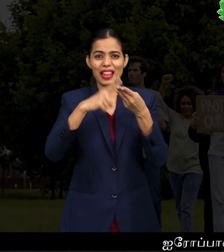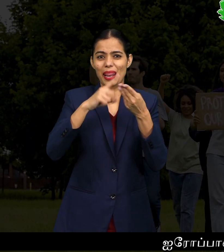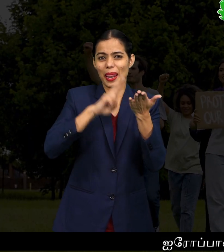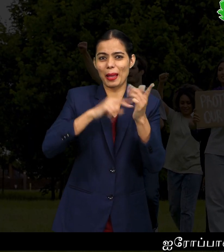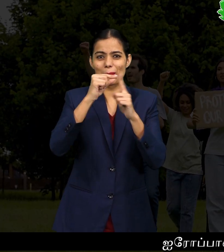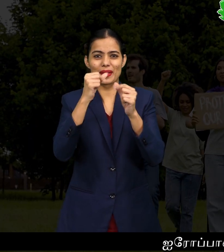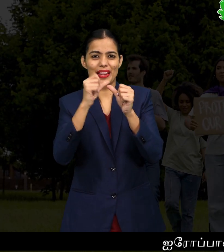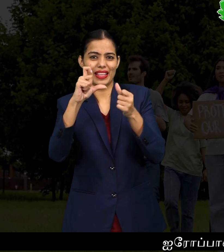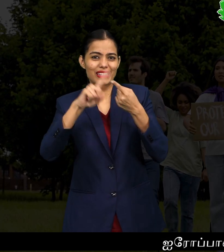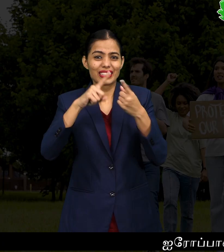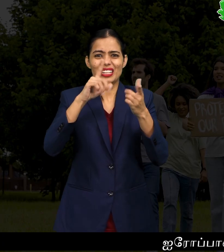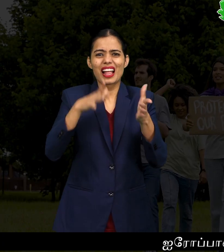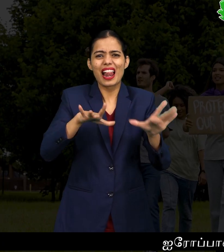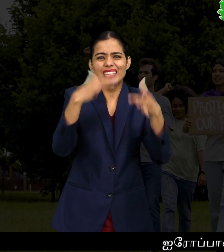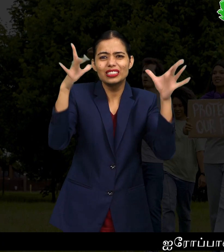ஐரோப்பாவில் கிரீன்பீஸ் இயக்கம்.